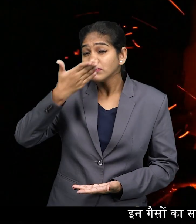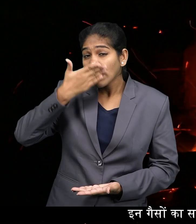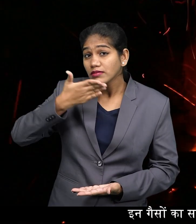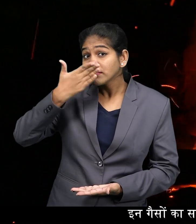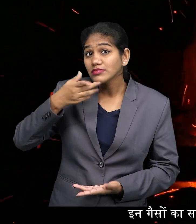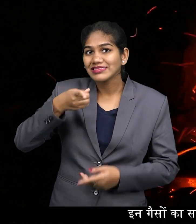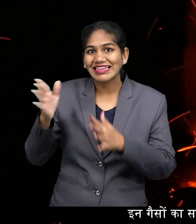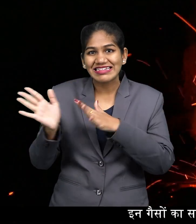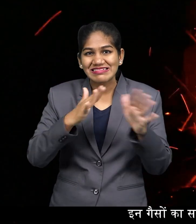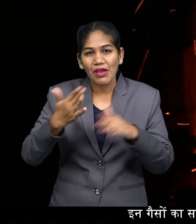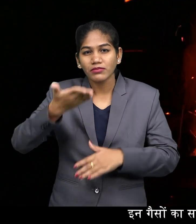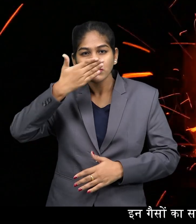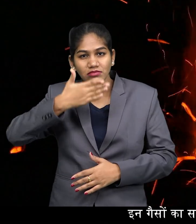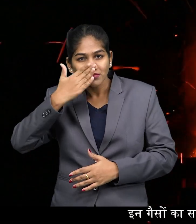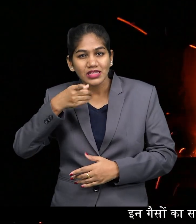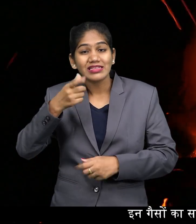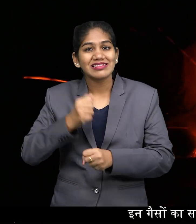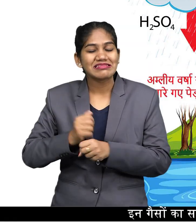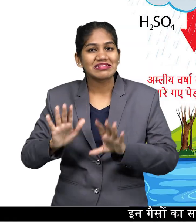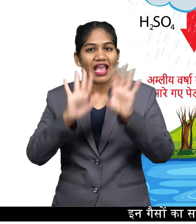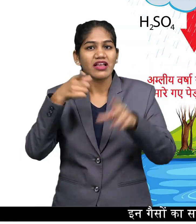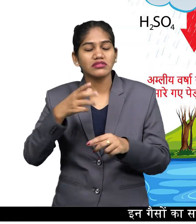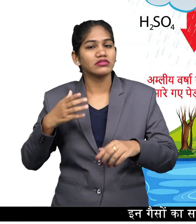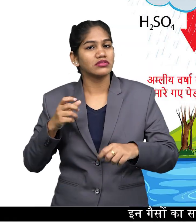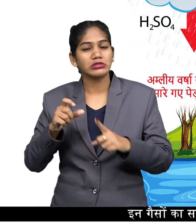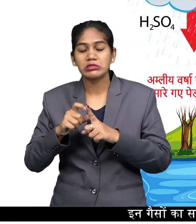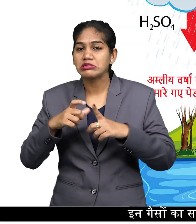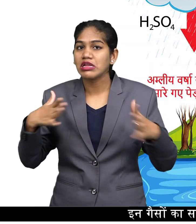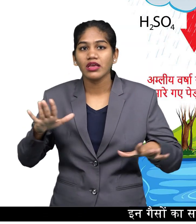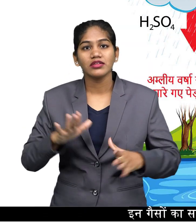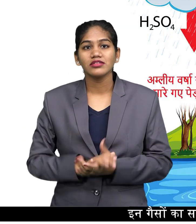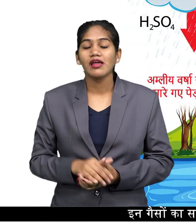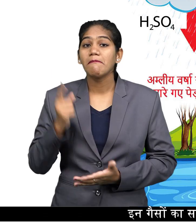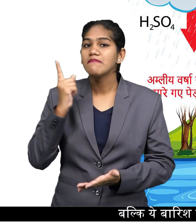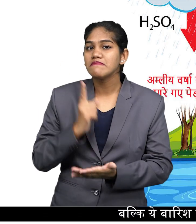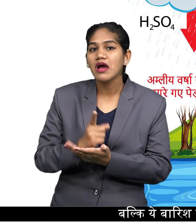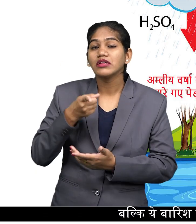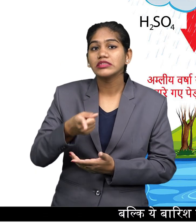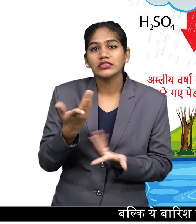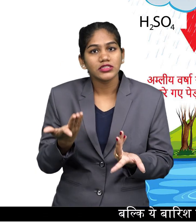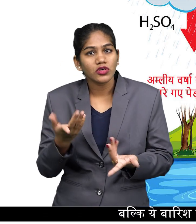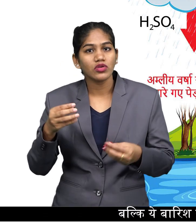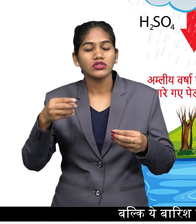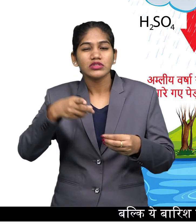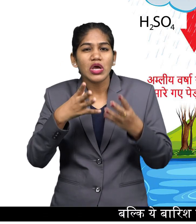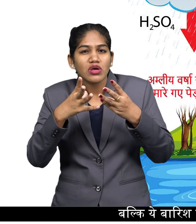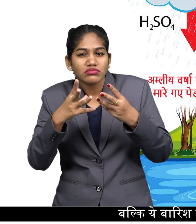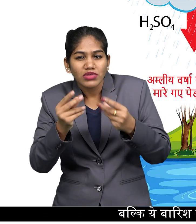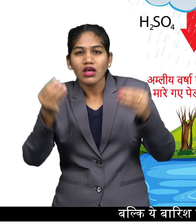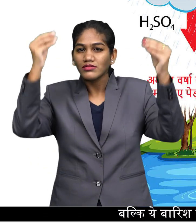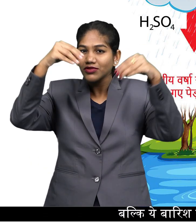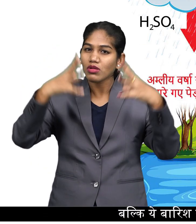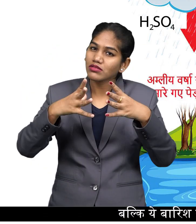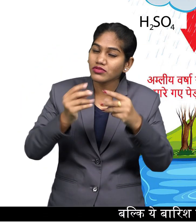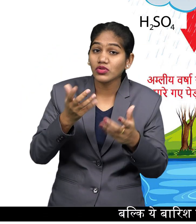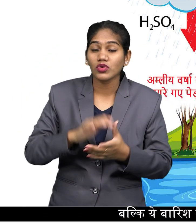तीसरा, इन गैसों का सांसों द्वारा अंदर जाना न केवल भयानक है बल्कि वे बारिश में भी